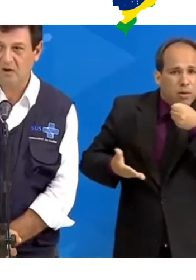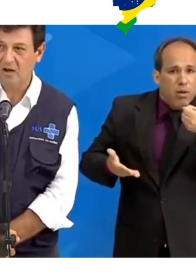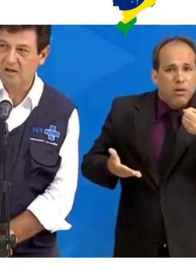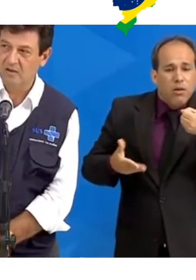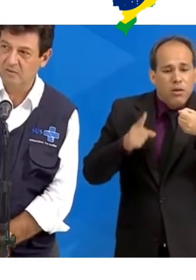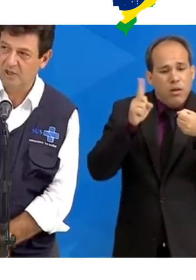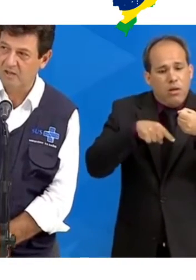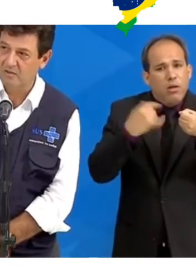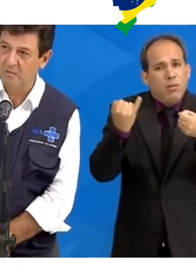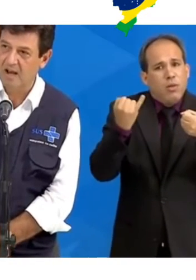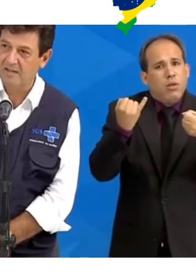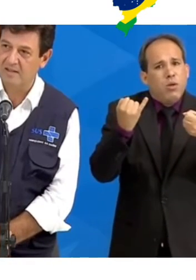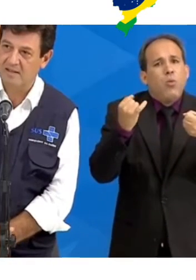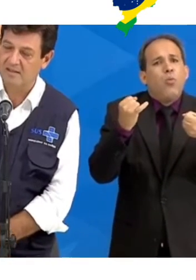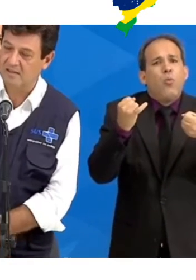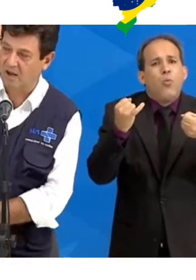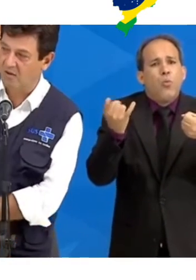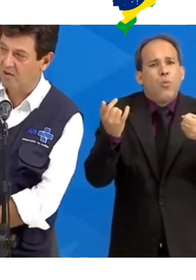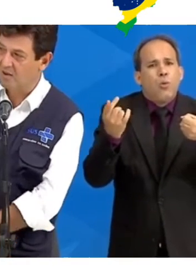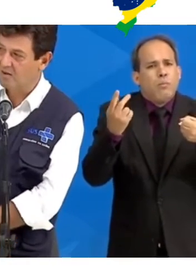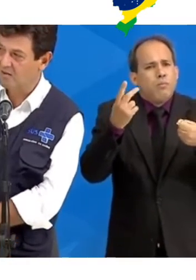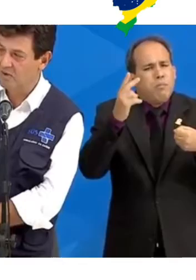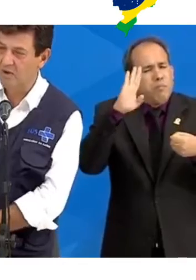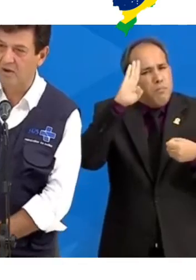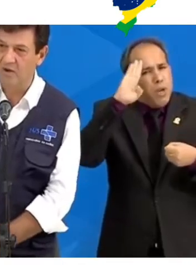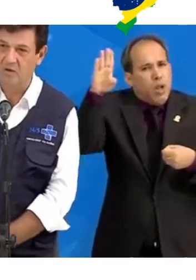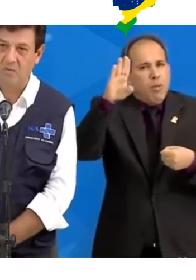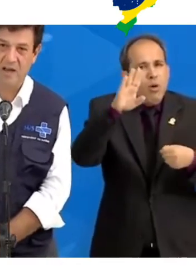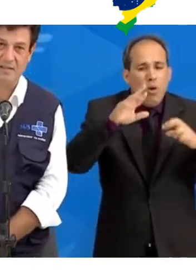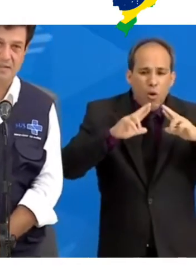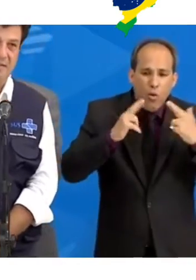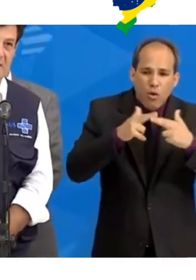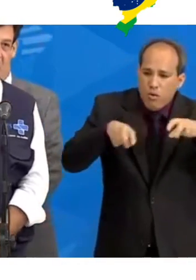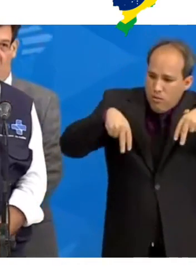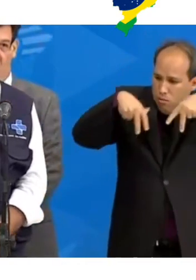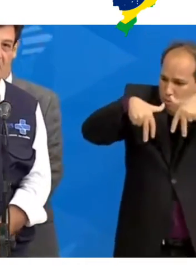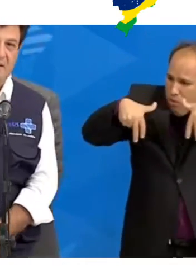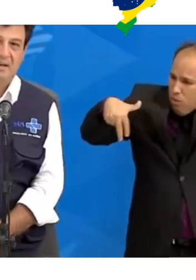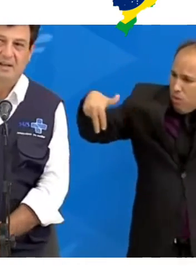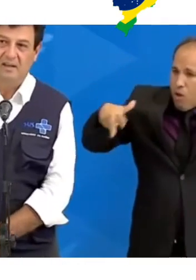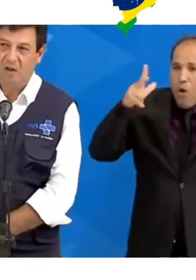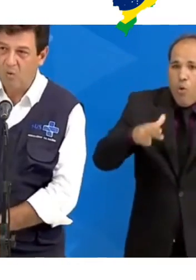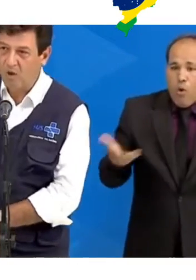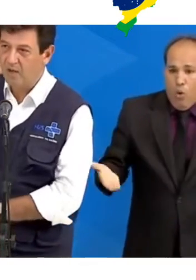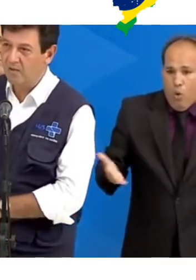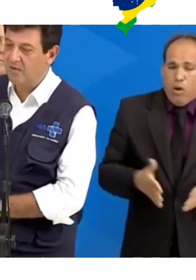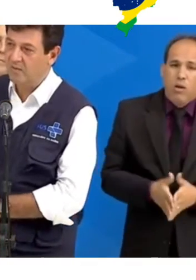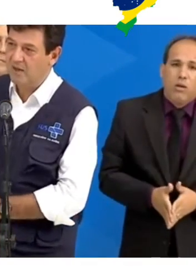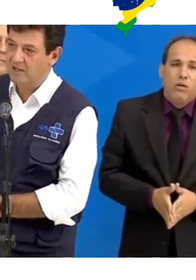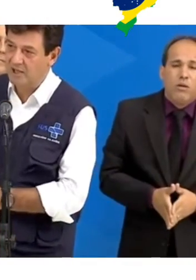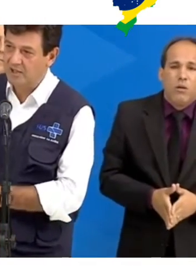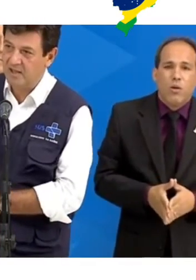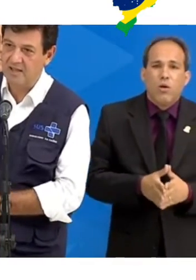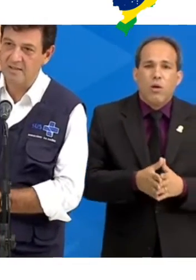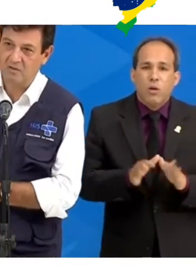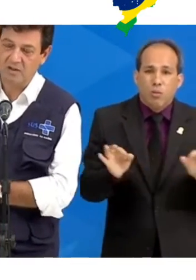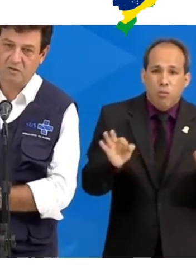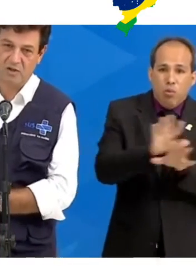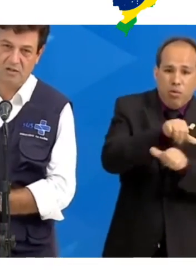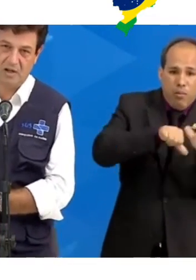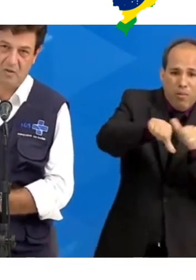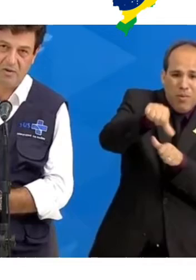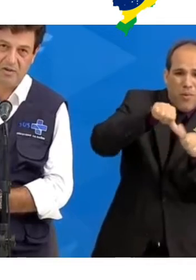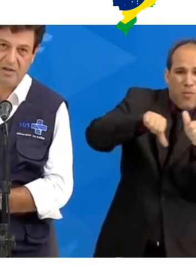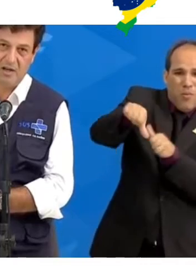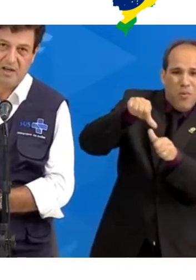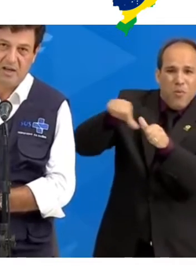se torna o gesto mais essencial de uma reunião como essa. Então, quando a gente tem situações